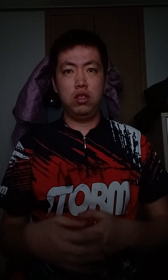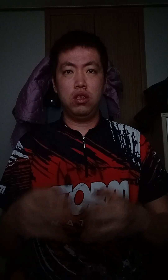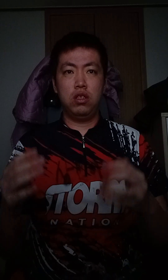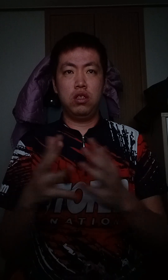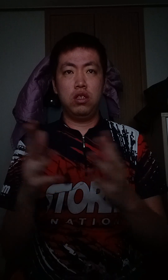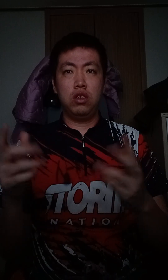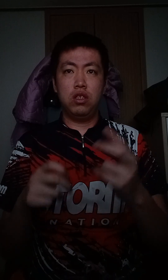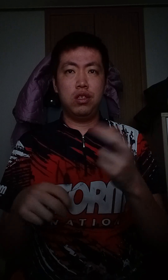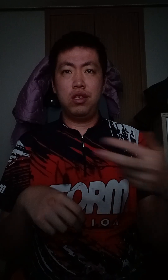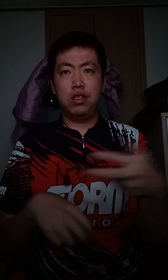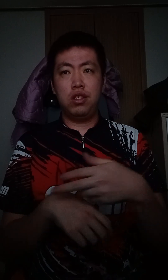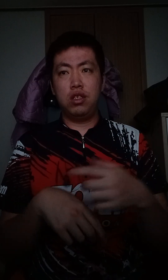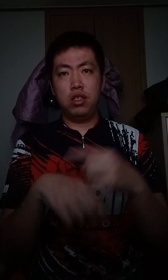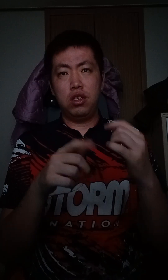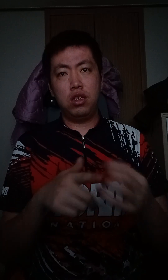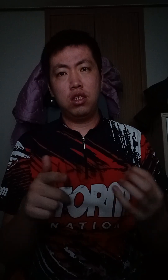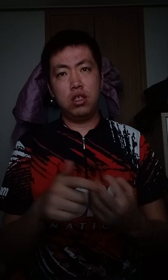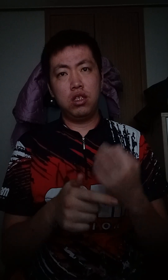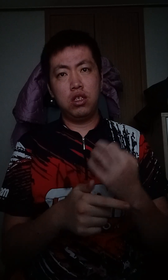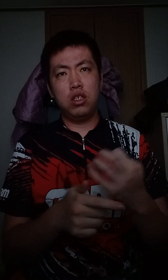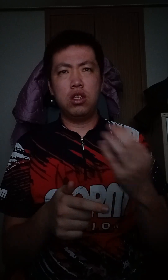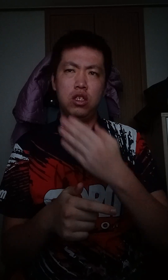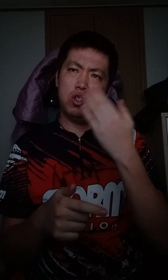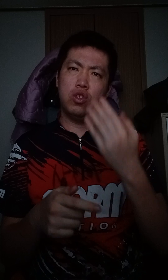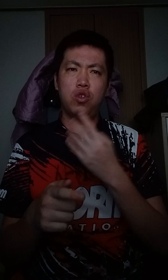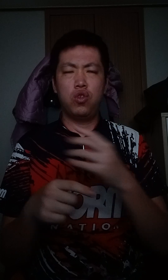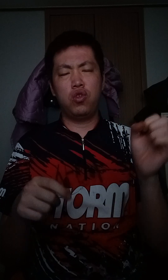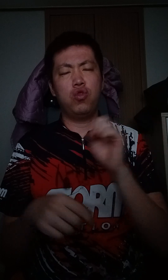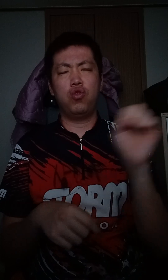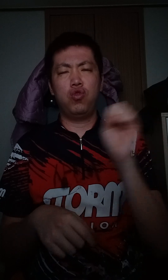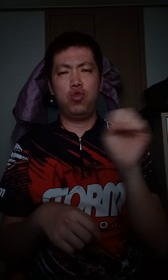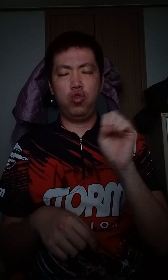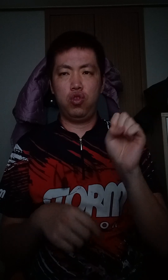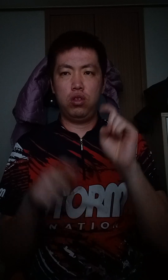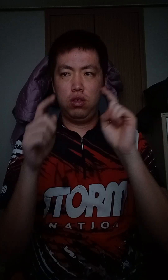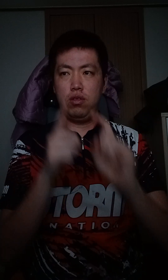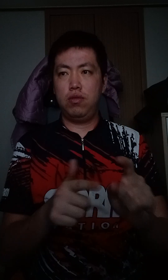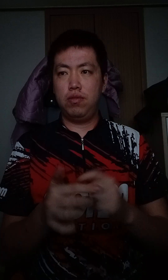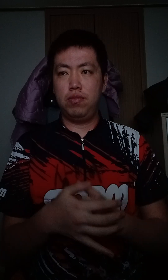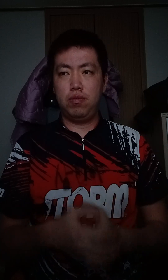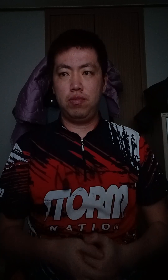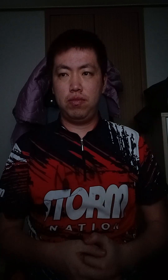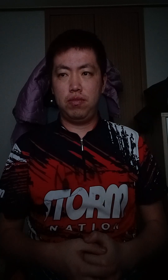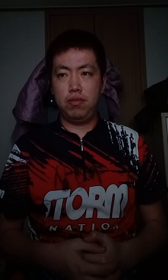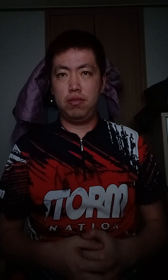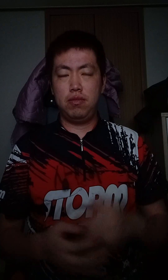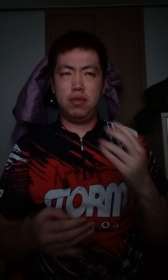70대 통근 버스 기사는 술이 덜 깬 상태로 운전한 것으로 드러났습니다. 혈중 알코올